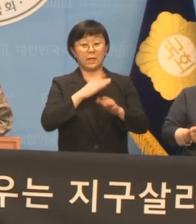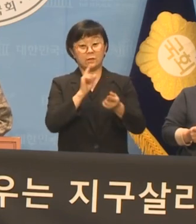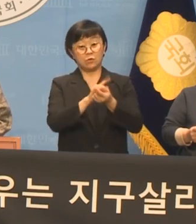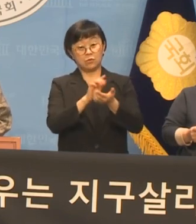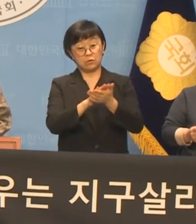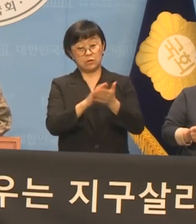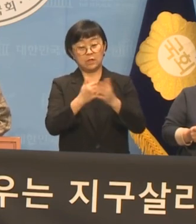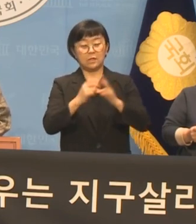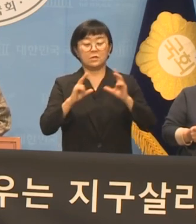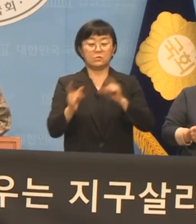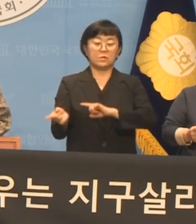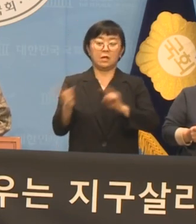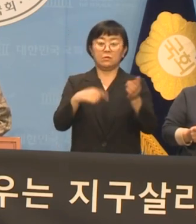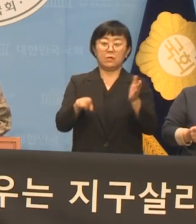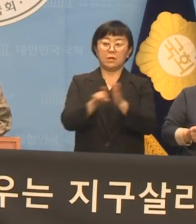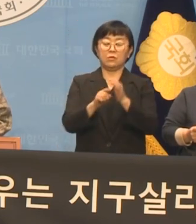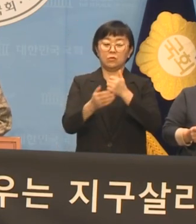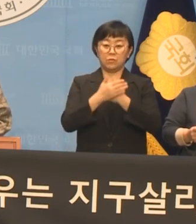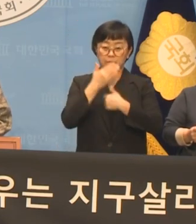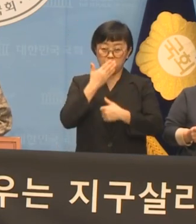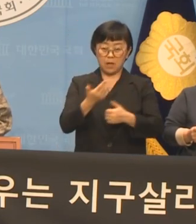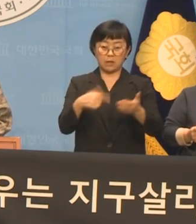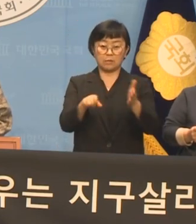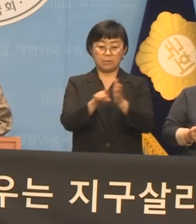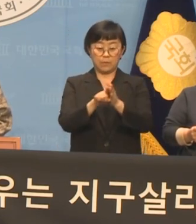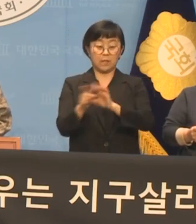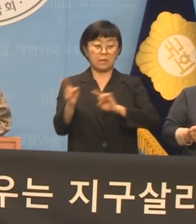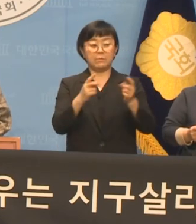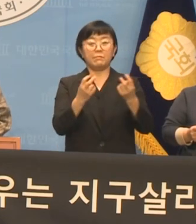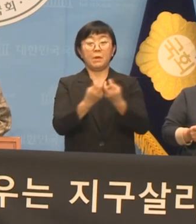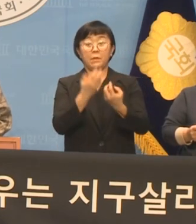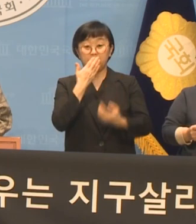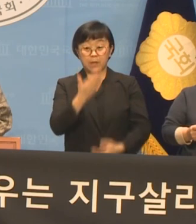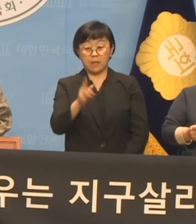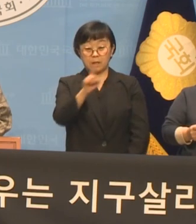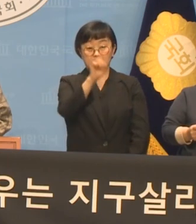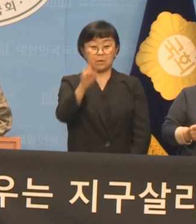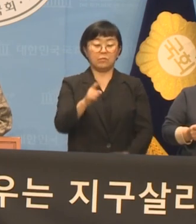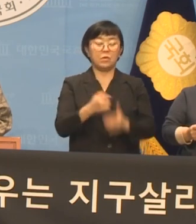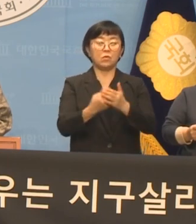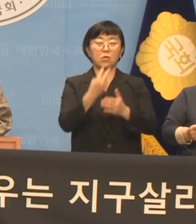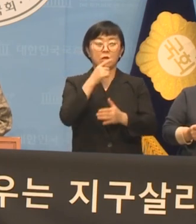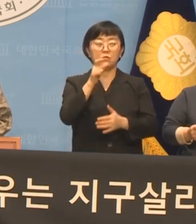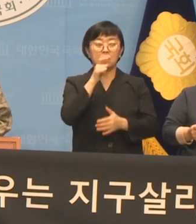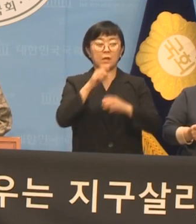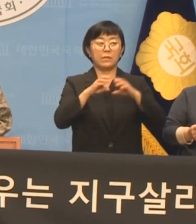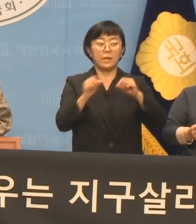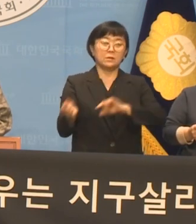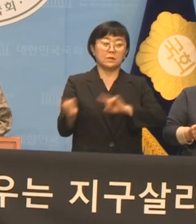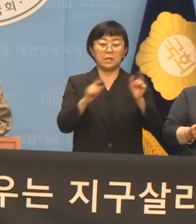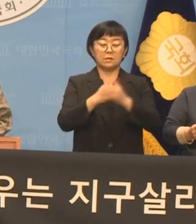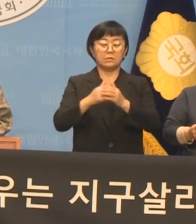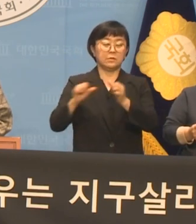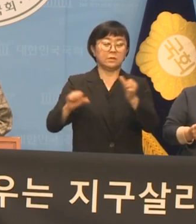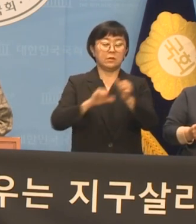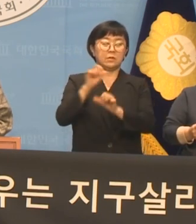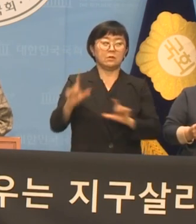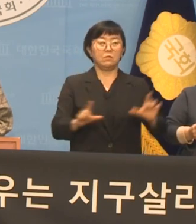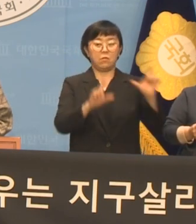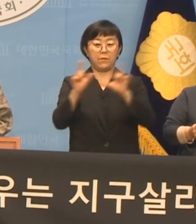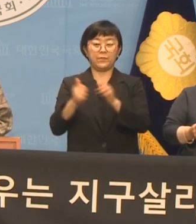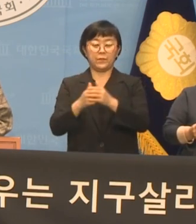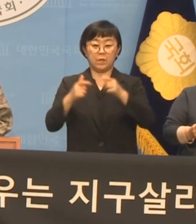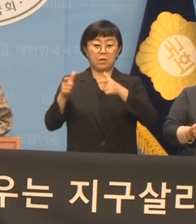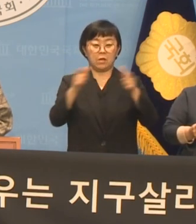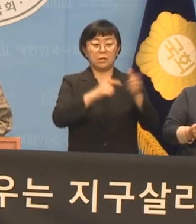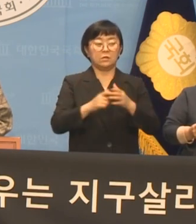지구 살리기에 직접적인 도움이 되고 지구를 살리는 방법이 없을까? 공기와 물과 땅을 살리는 생태보상혁명은